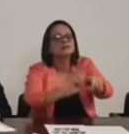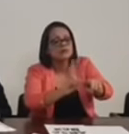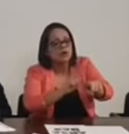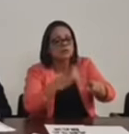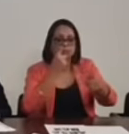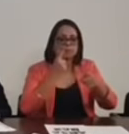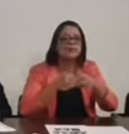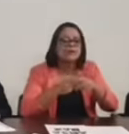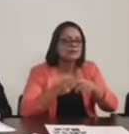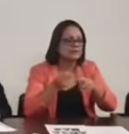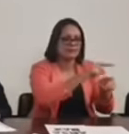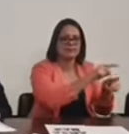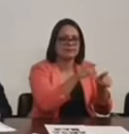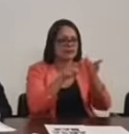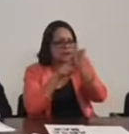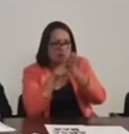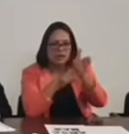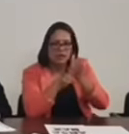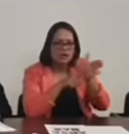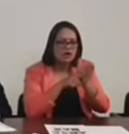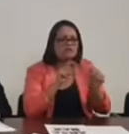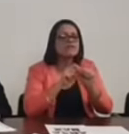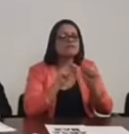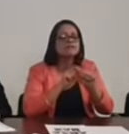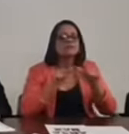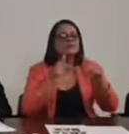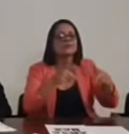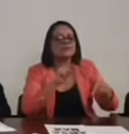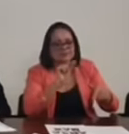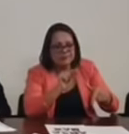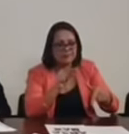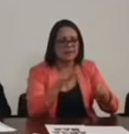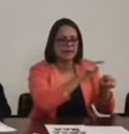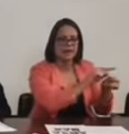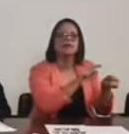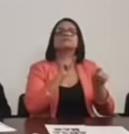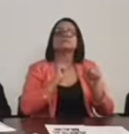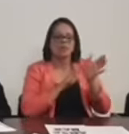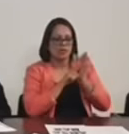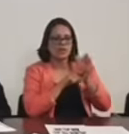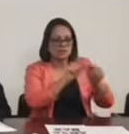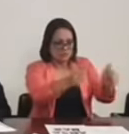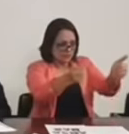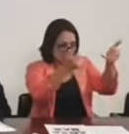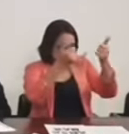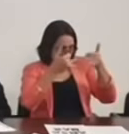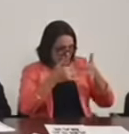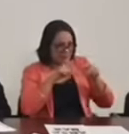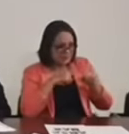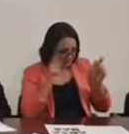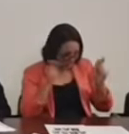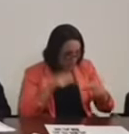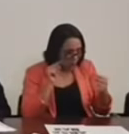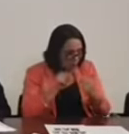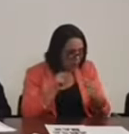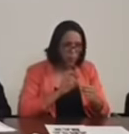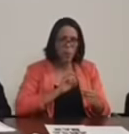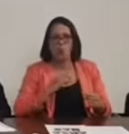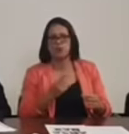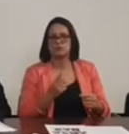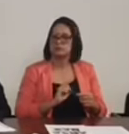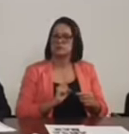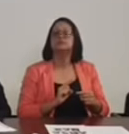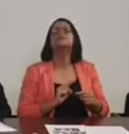que recebeu, quais os atos que estão envolvidos, se justificava ou não justificava. Ou